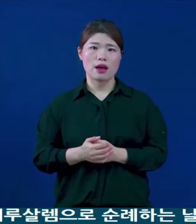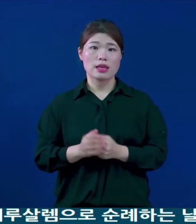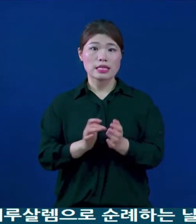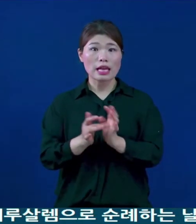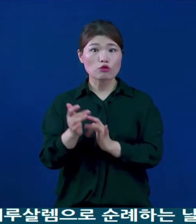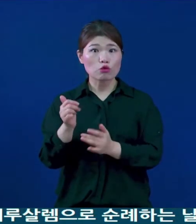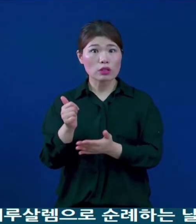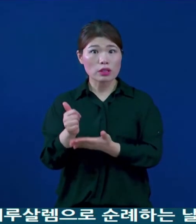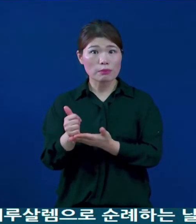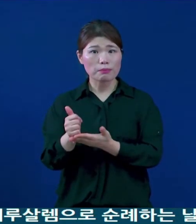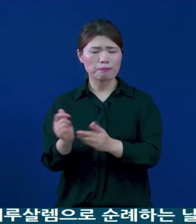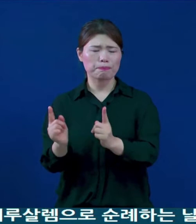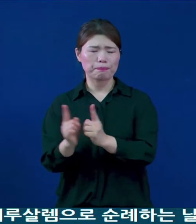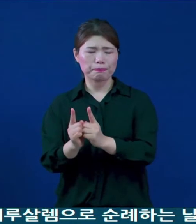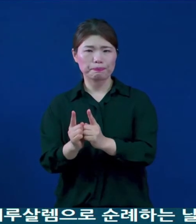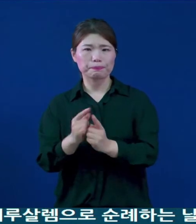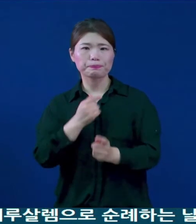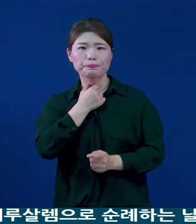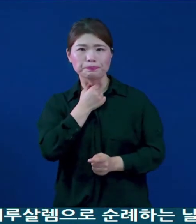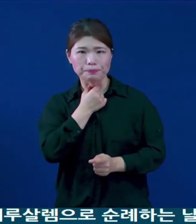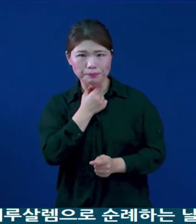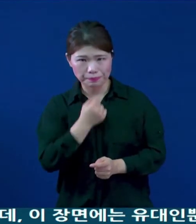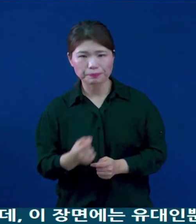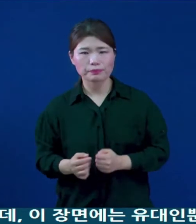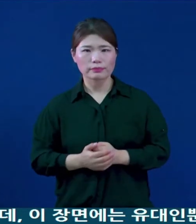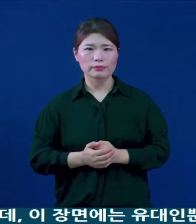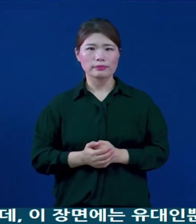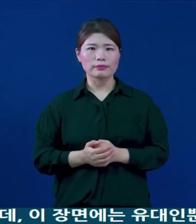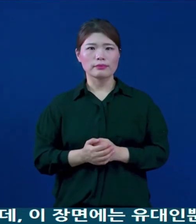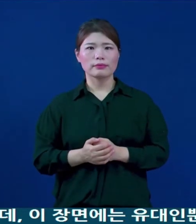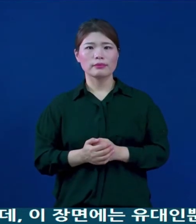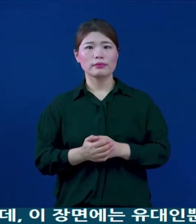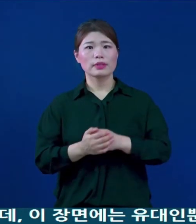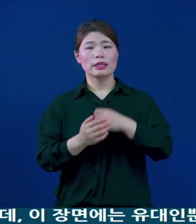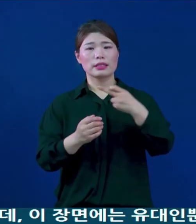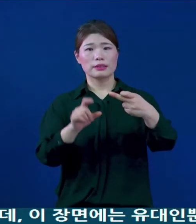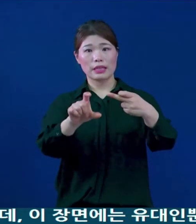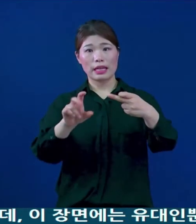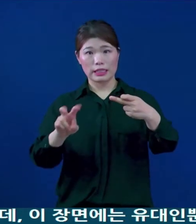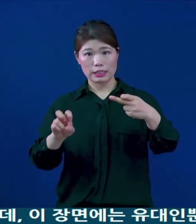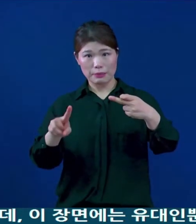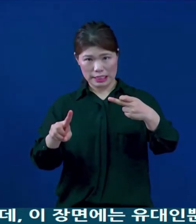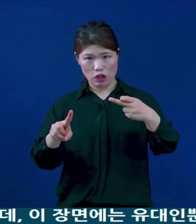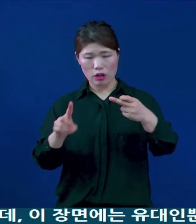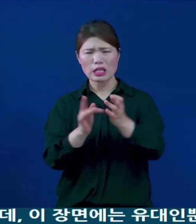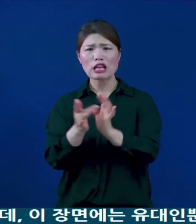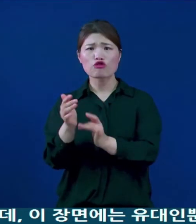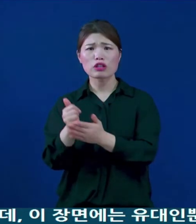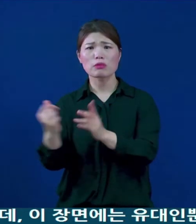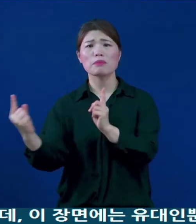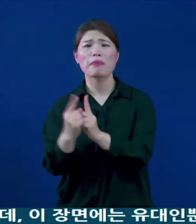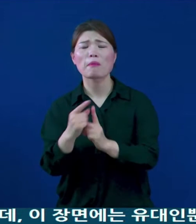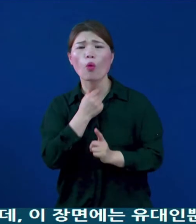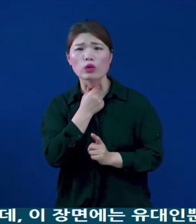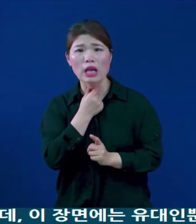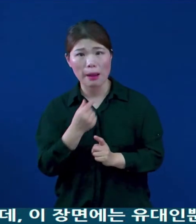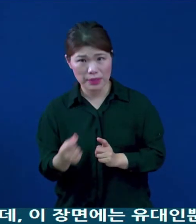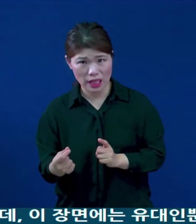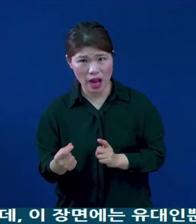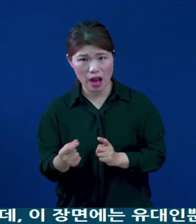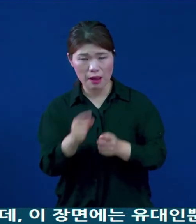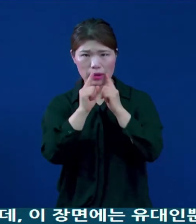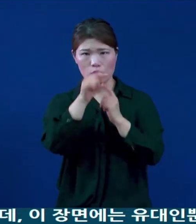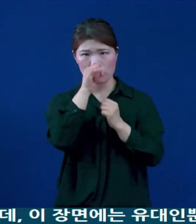예수님을 뵙고자 하나이다. 21절, 예수님을 뵙고자 하나이다. 이 말씀도 금요